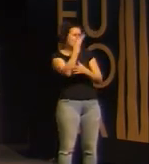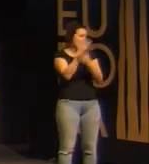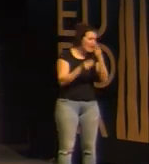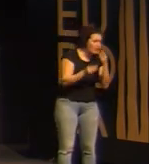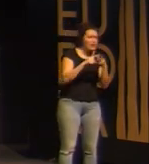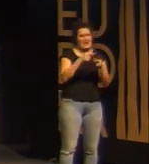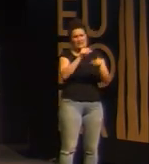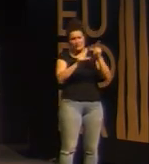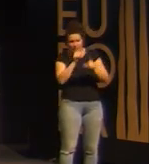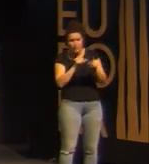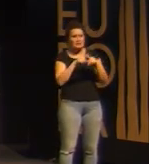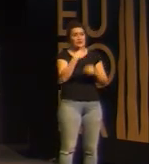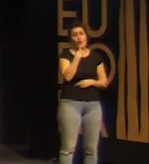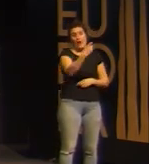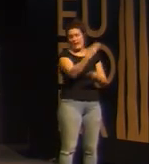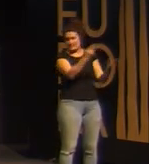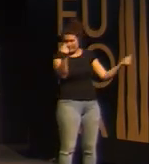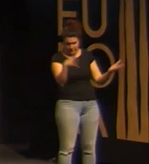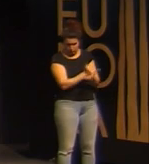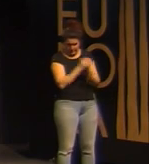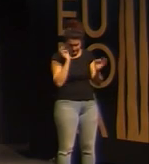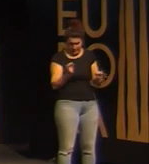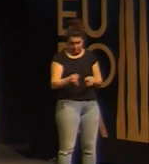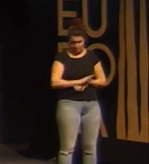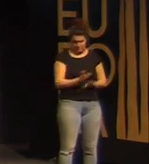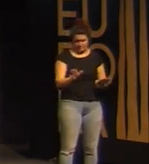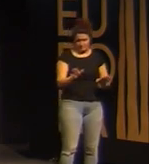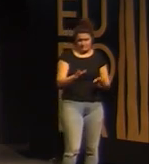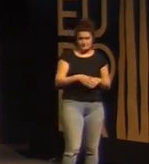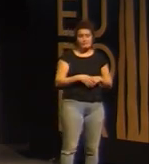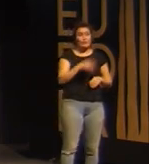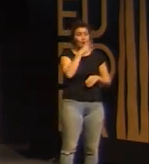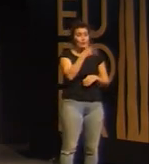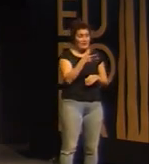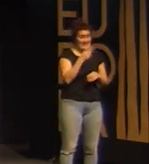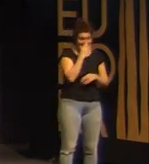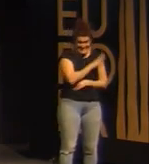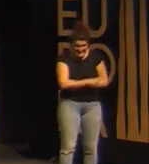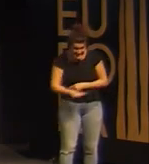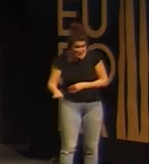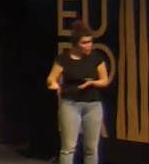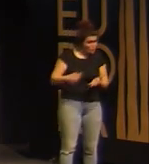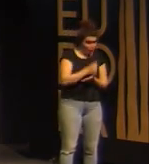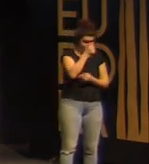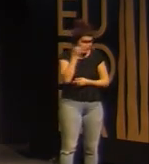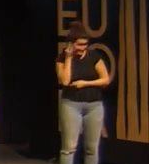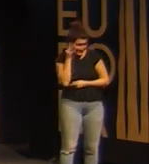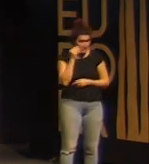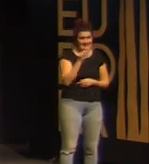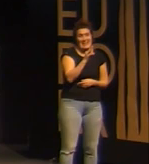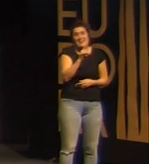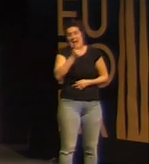que ojalá desaparezcan todas porque todos los niños y todas las niñas son te de